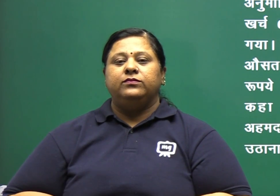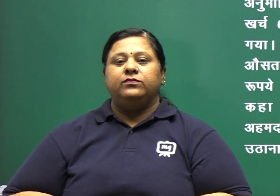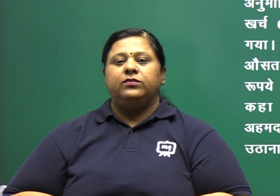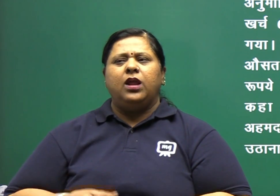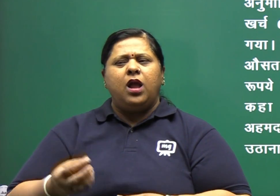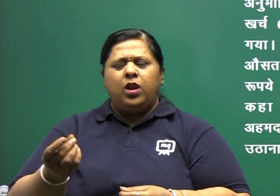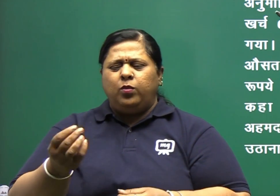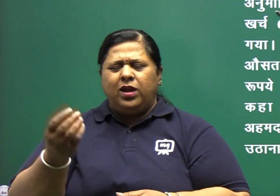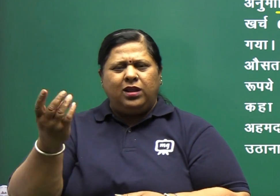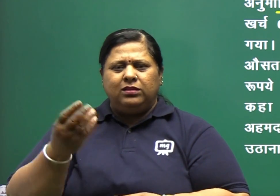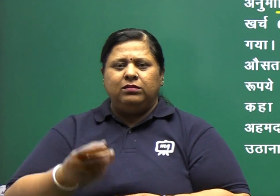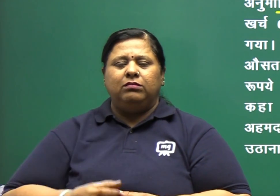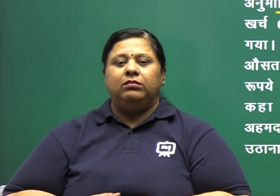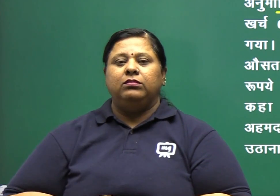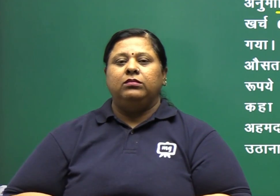अनुमानित